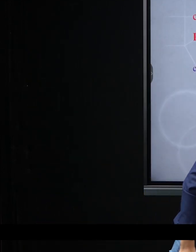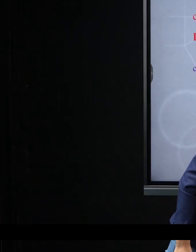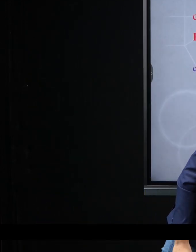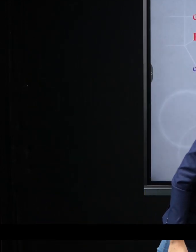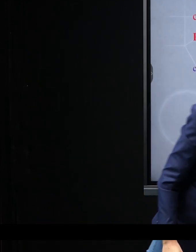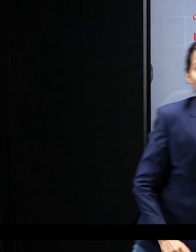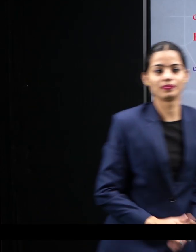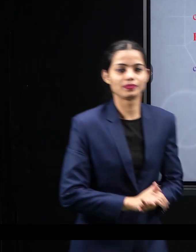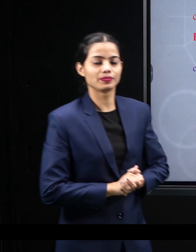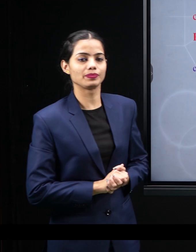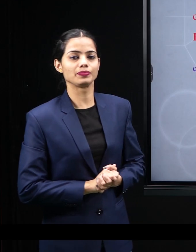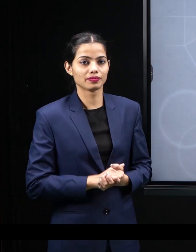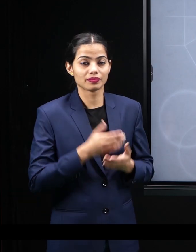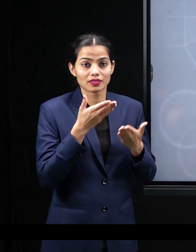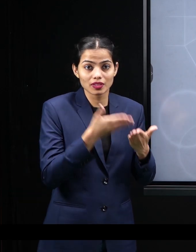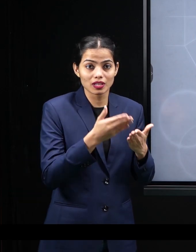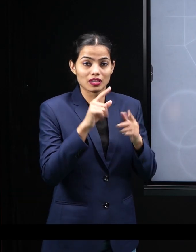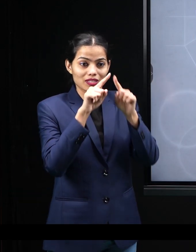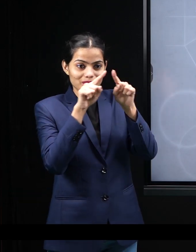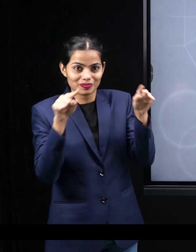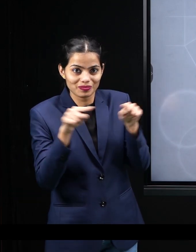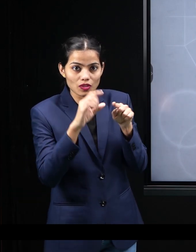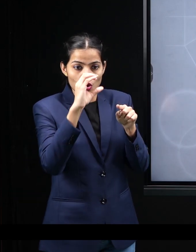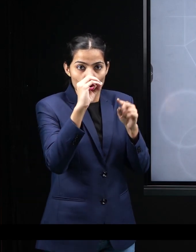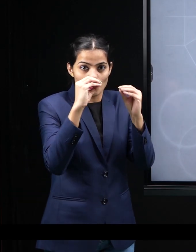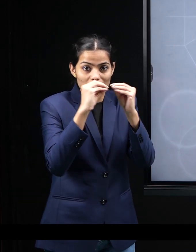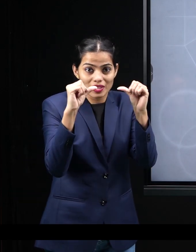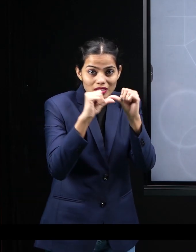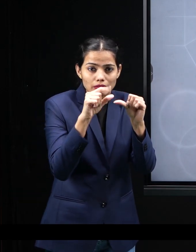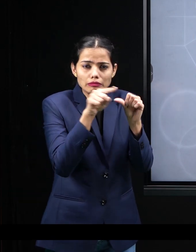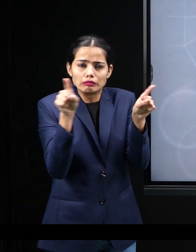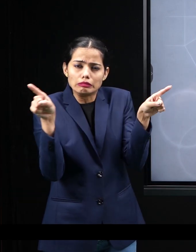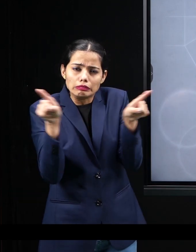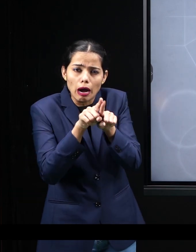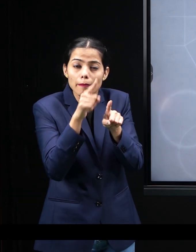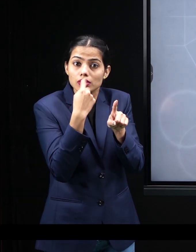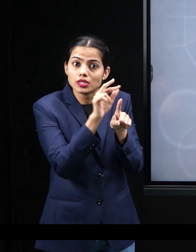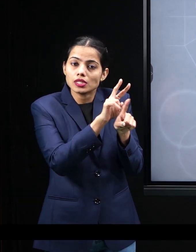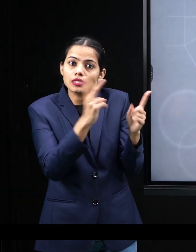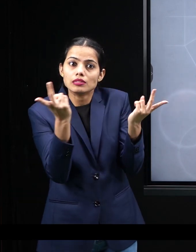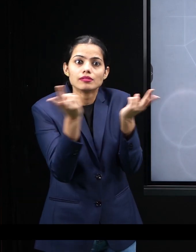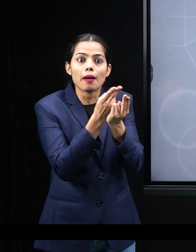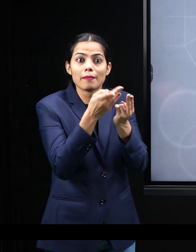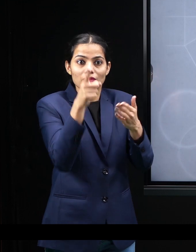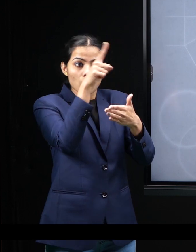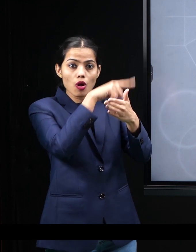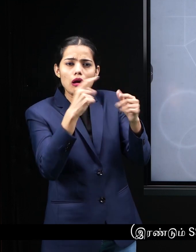அதாவது அதே பக்கம். எனவே முக்கோணம் OBA சர்வசமம் முக்கோணம் OBC,